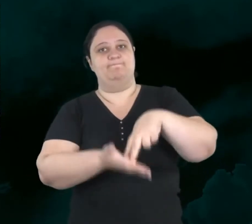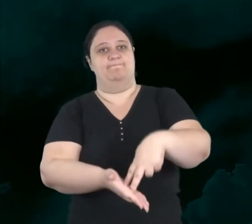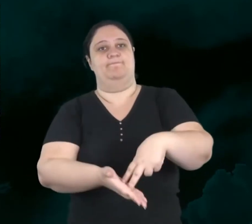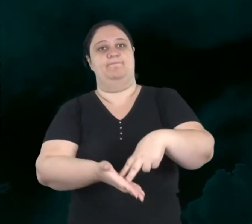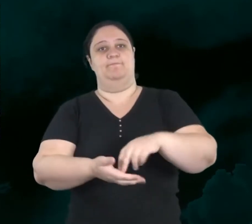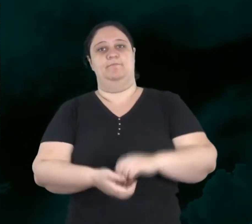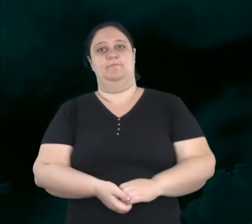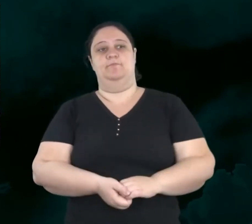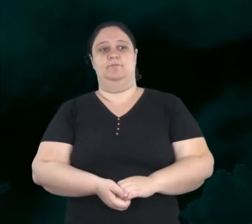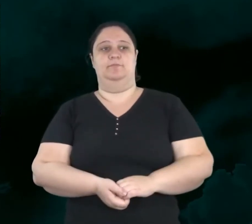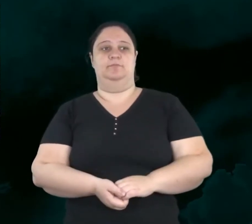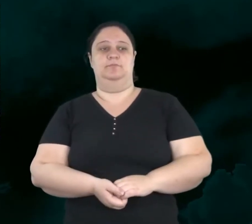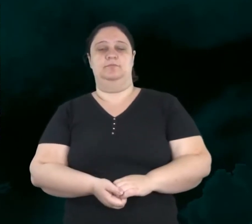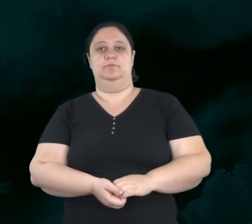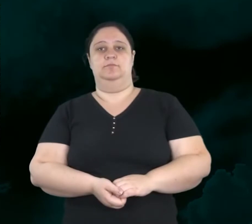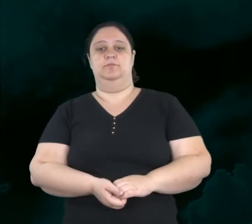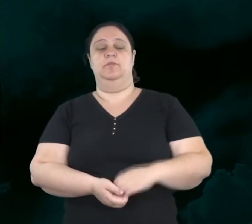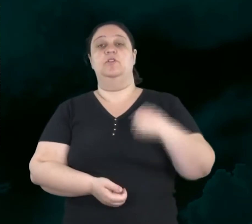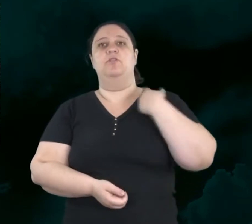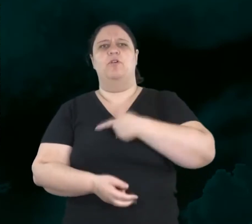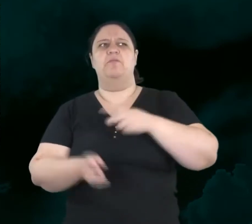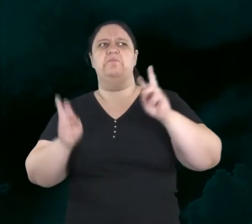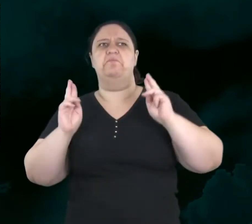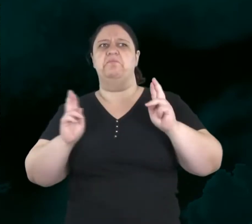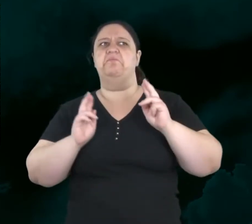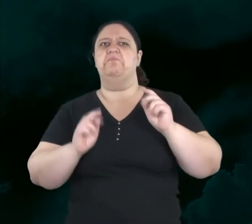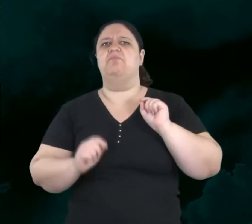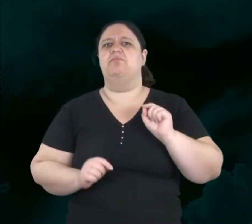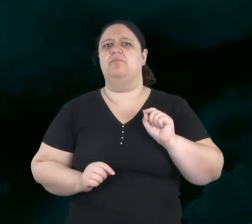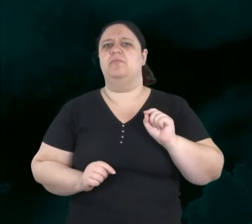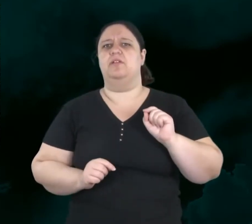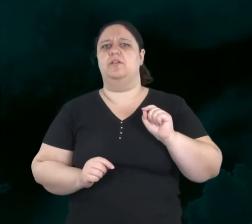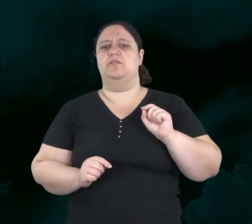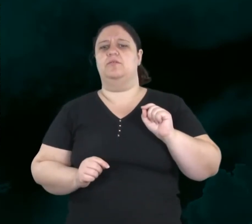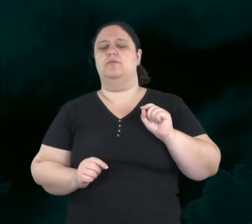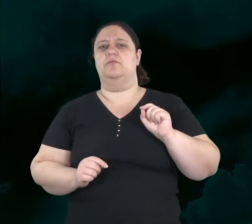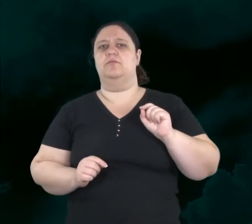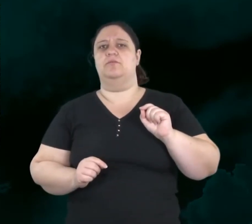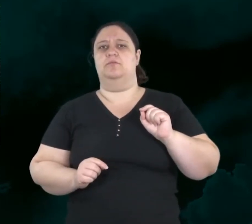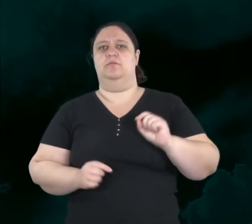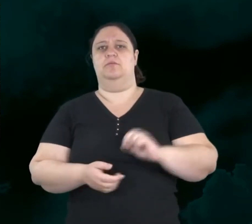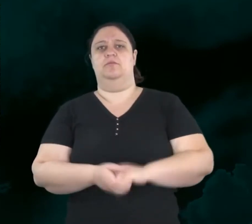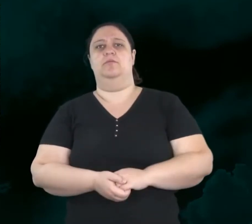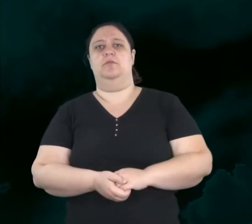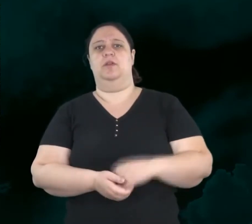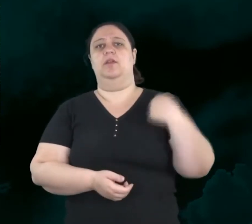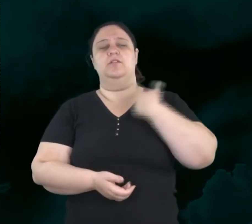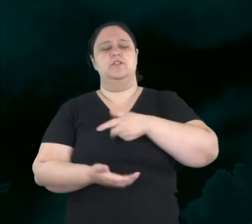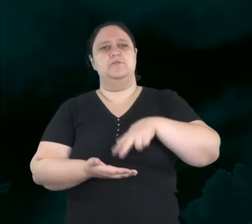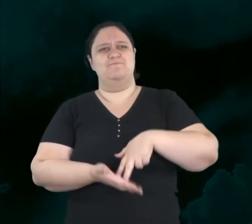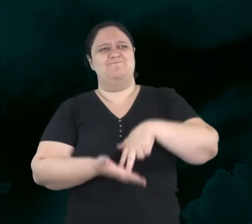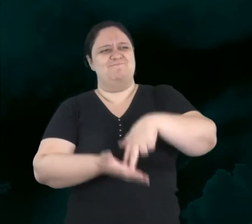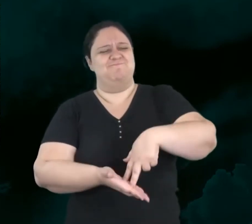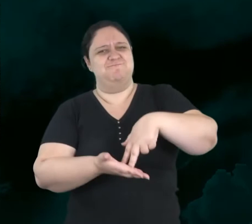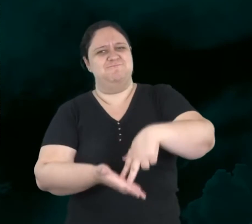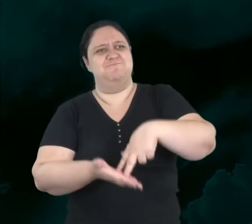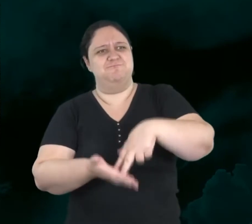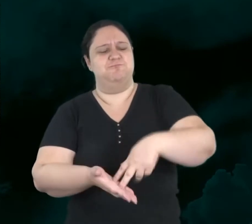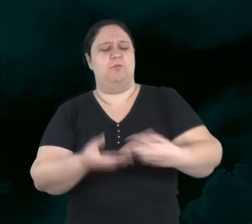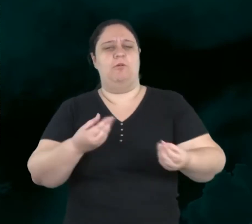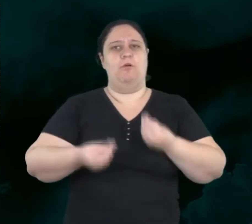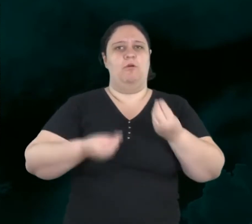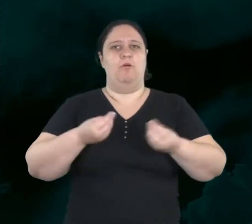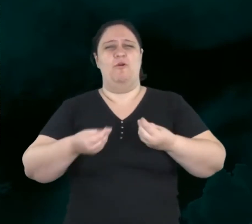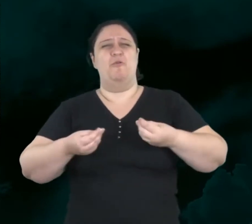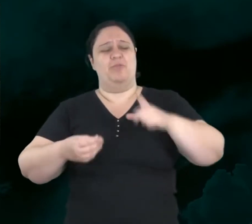nós sabermos, nós esperamos o que é que nos dá combustível para perseverar em dificuldades, em